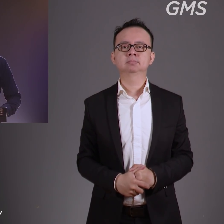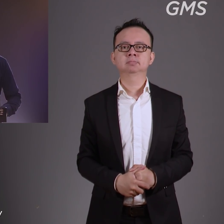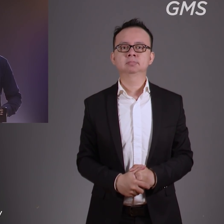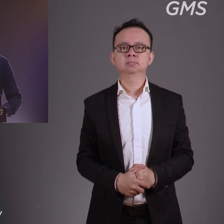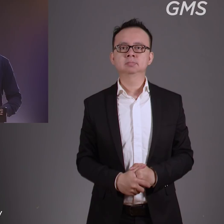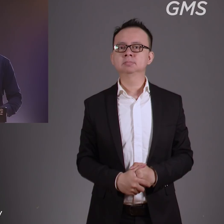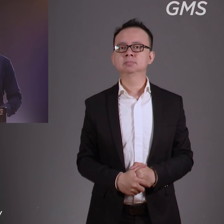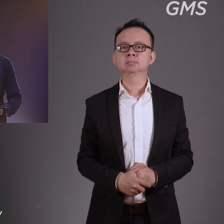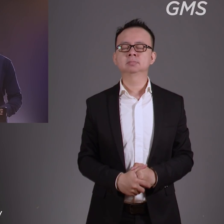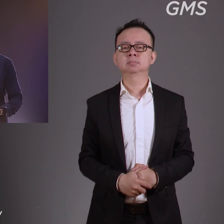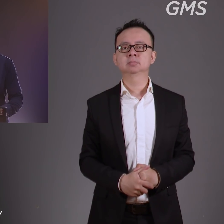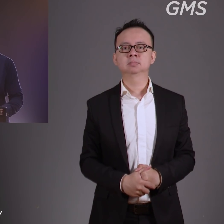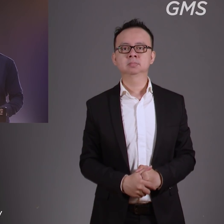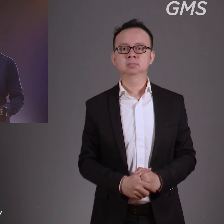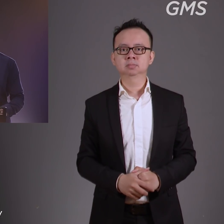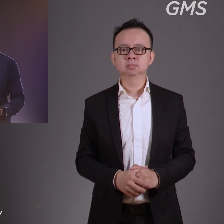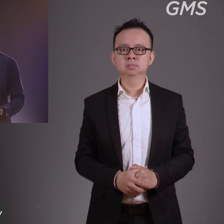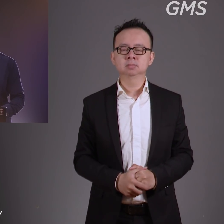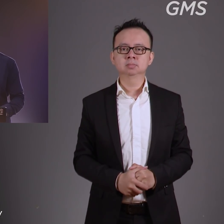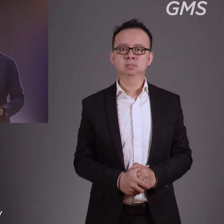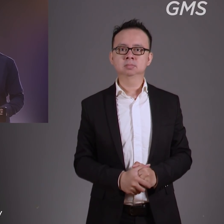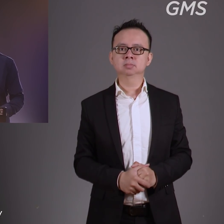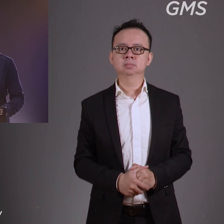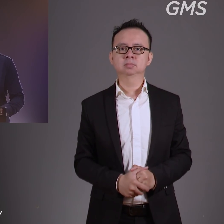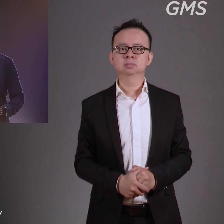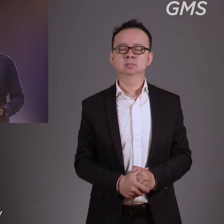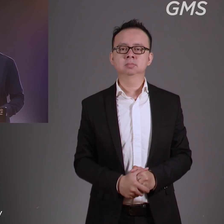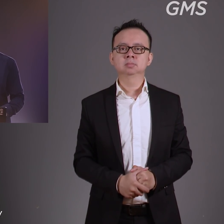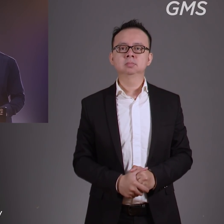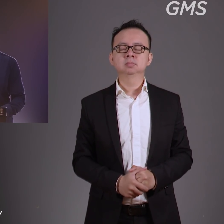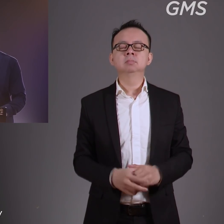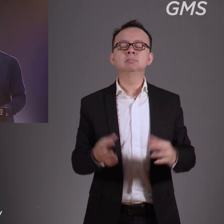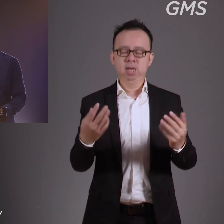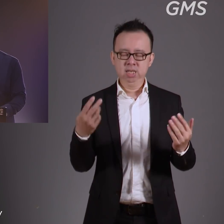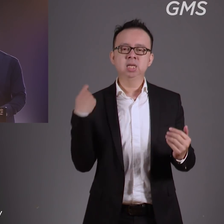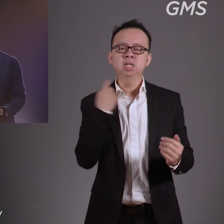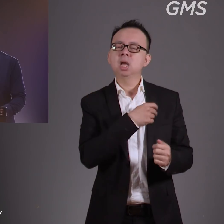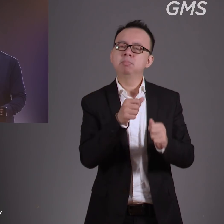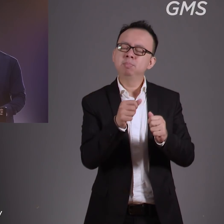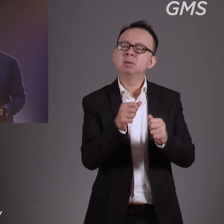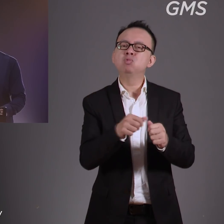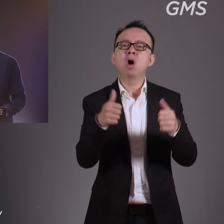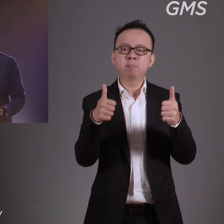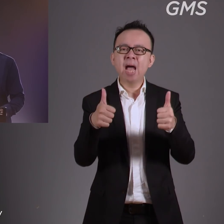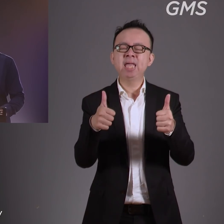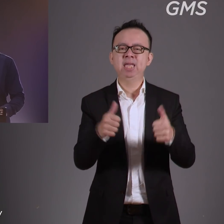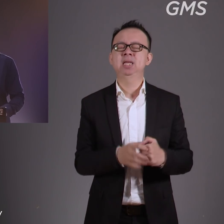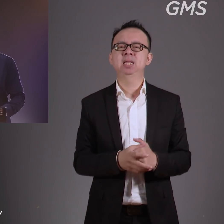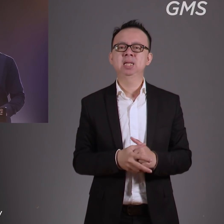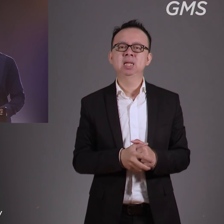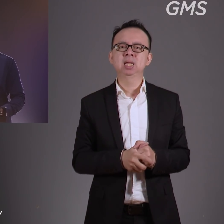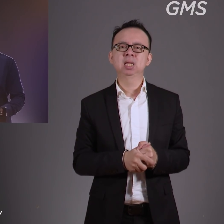sejarah yang tidak bisa terhapuskan. Noda selamanya bahwa anak Anda keluar dari broken home dan broken family. Dan mereka pernah mengecap broken